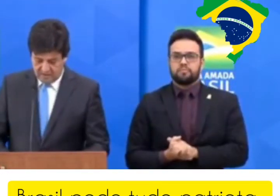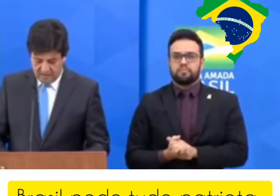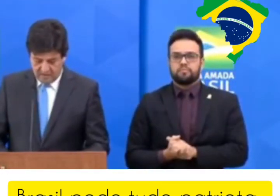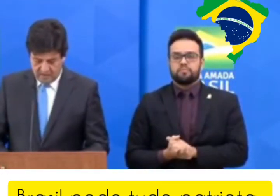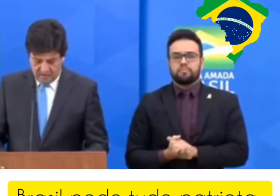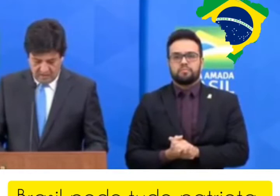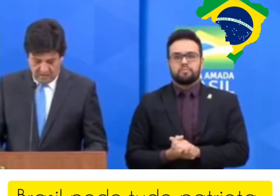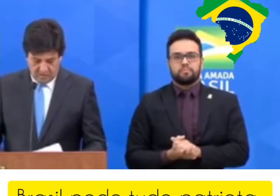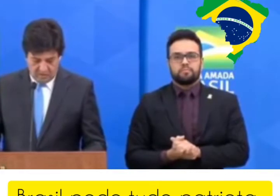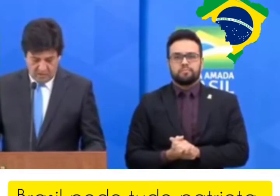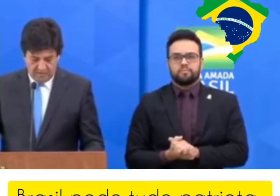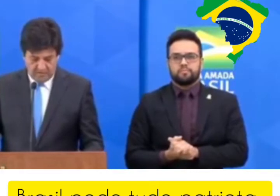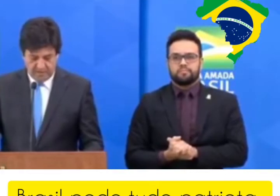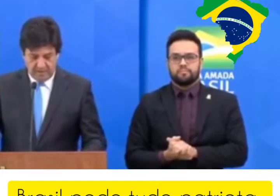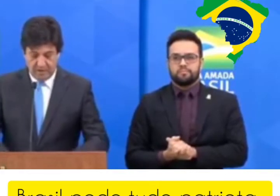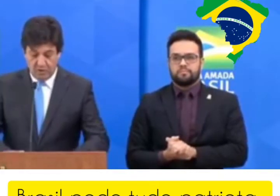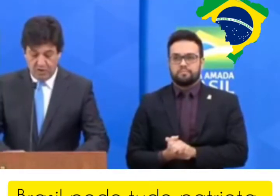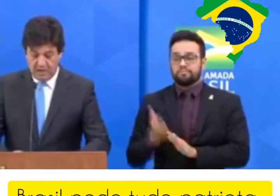toda